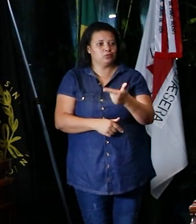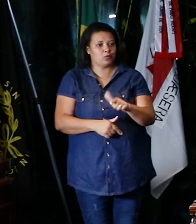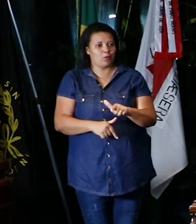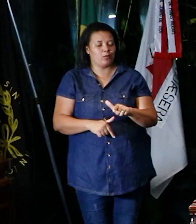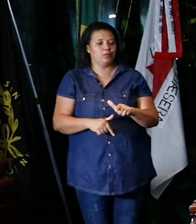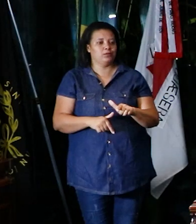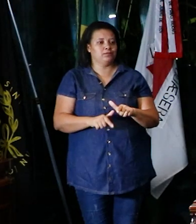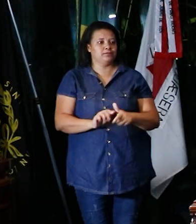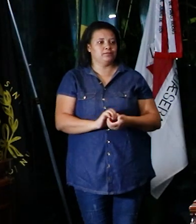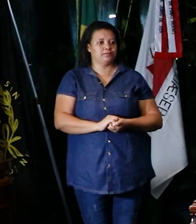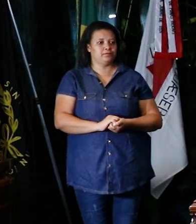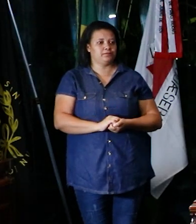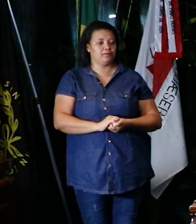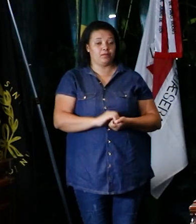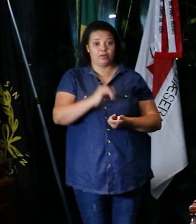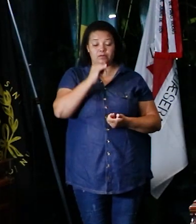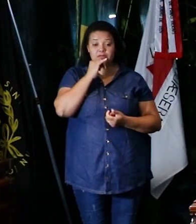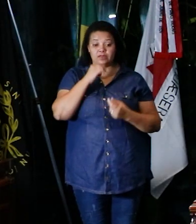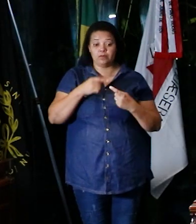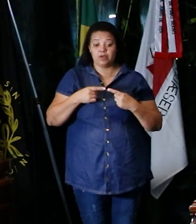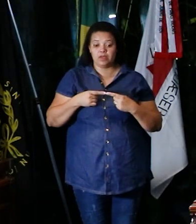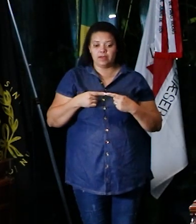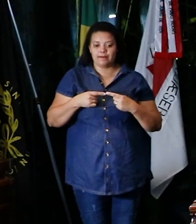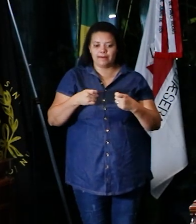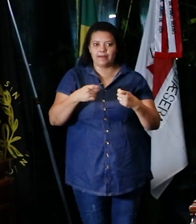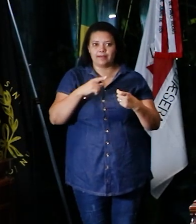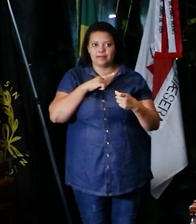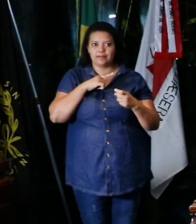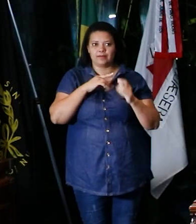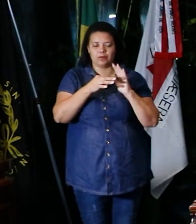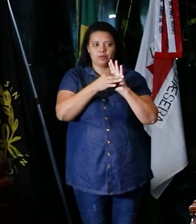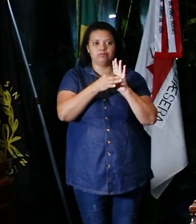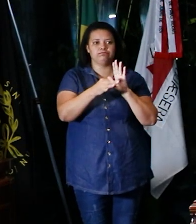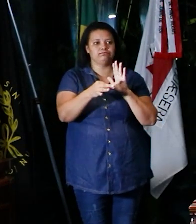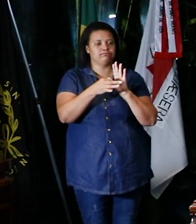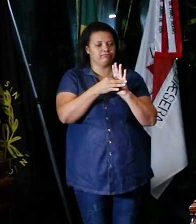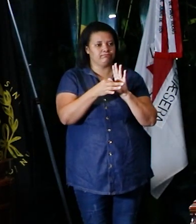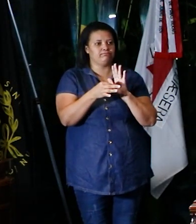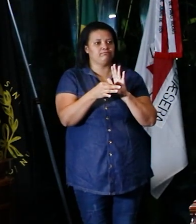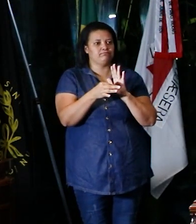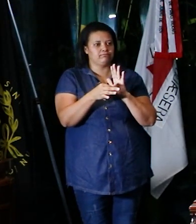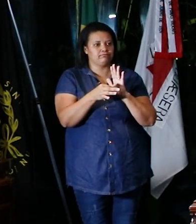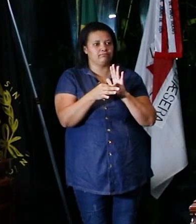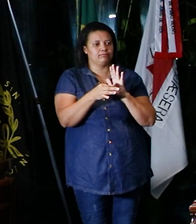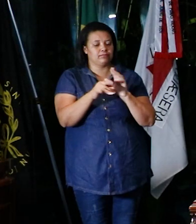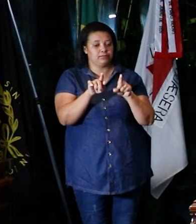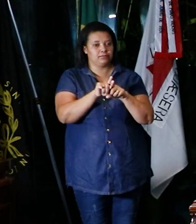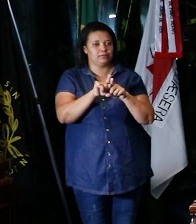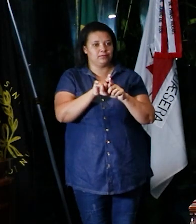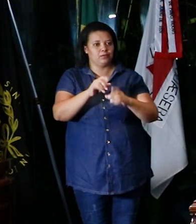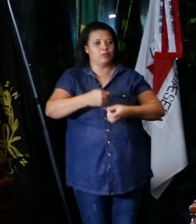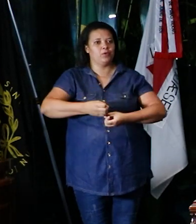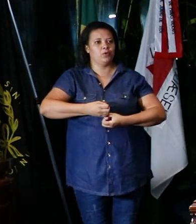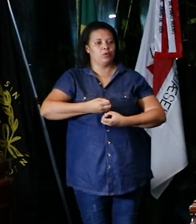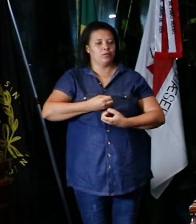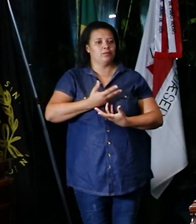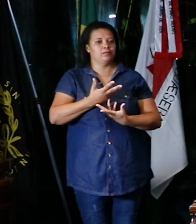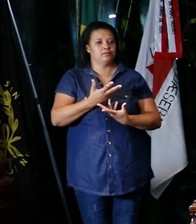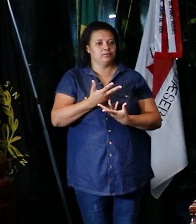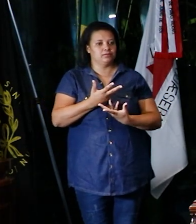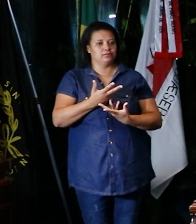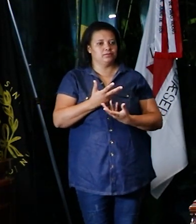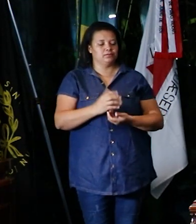eles. A guerra está na crônica, está no poema.